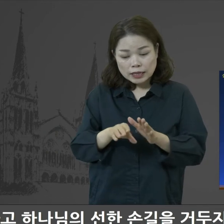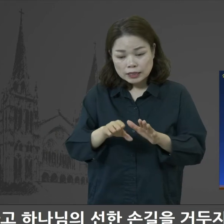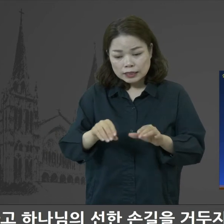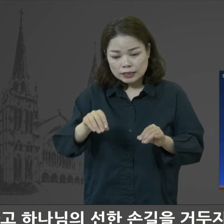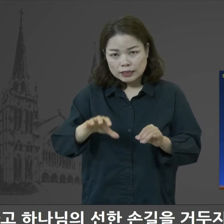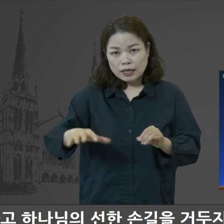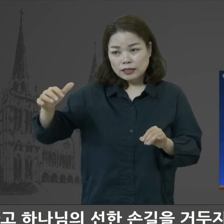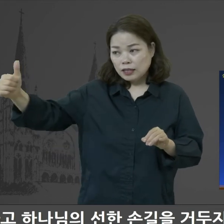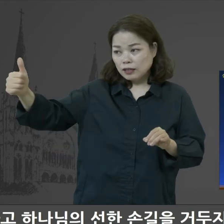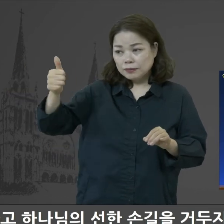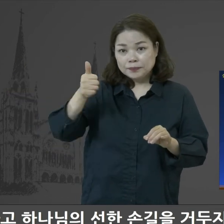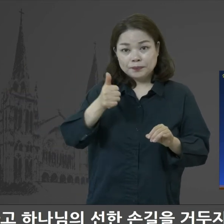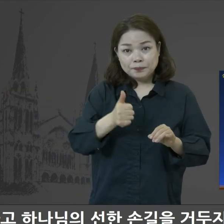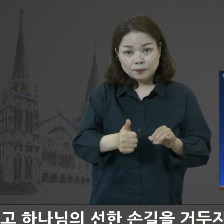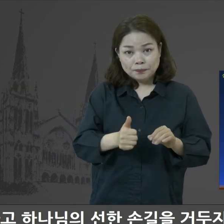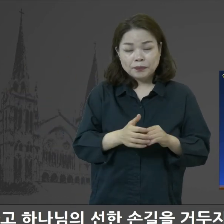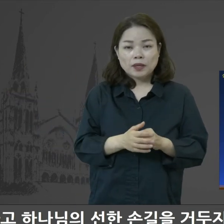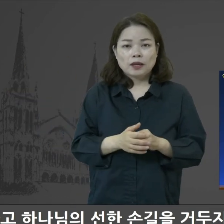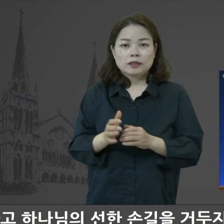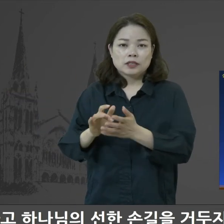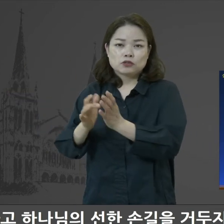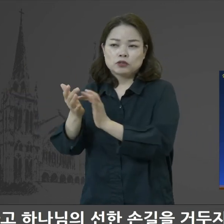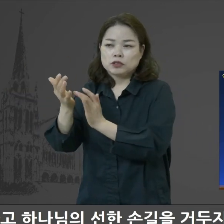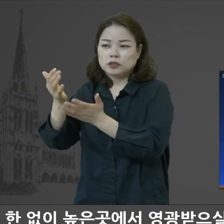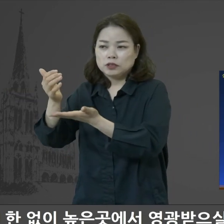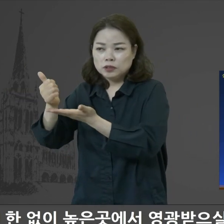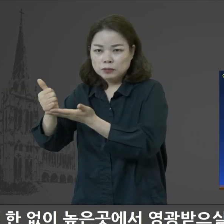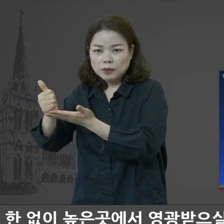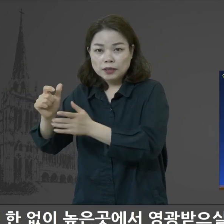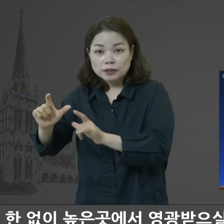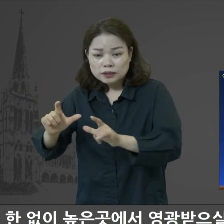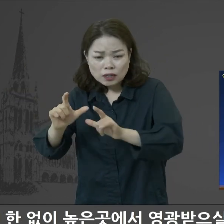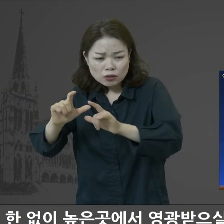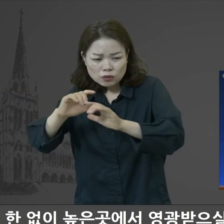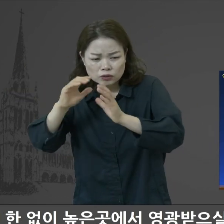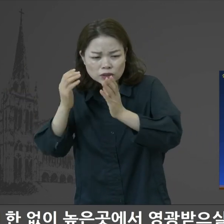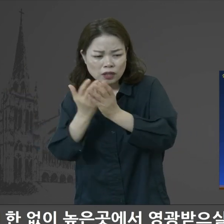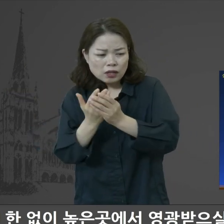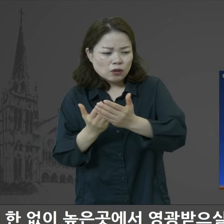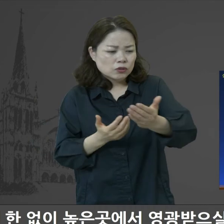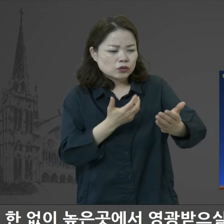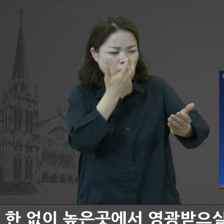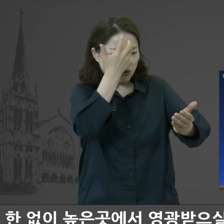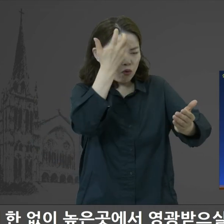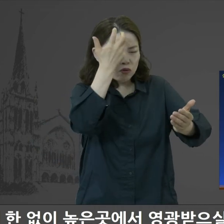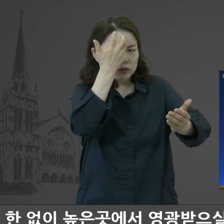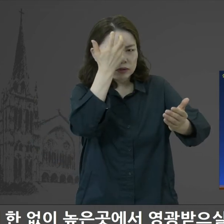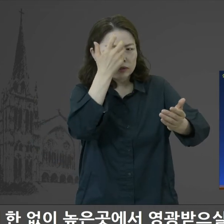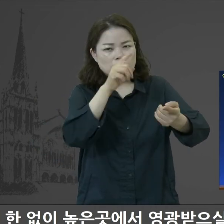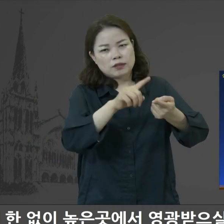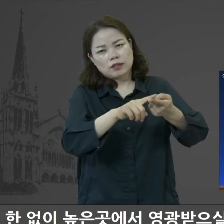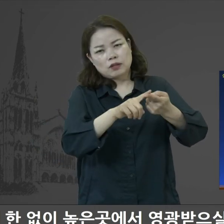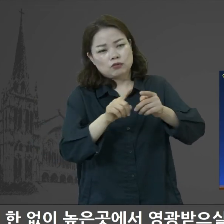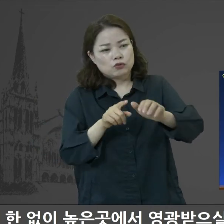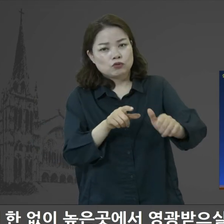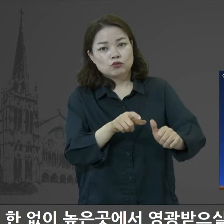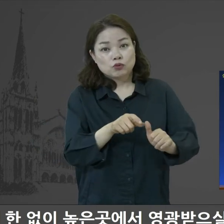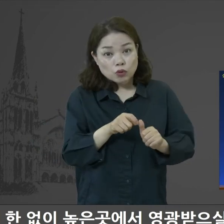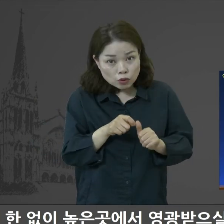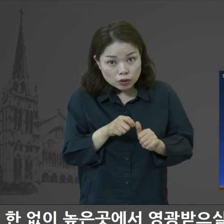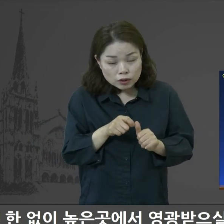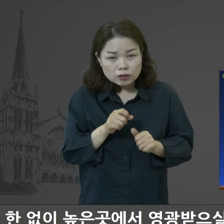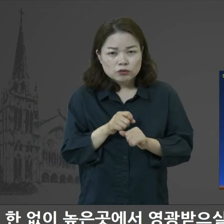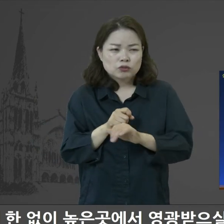땅에 오셨죠. 그리고 그분의 삶, 관심은 온통 영혼에 가 있었습니다. 우리의 구원을 위해서,